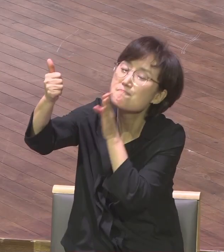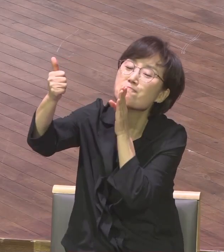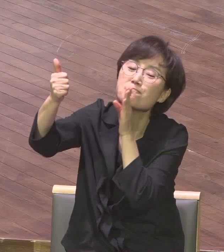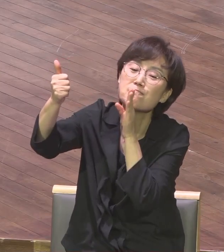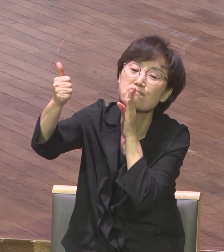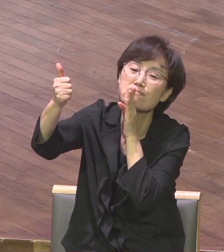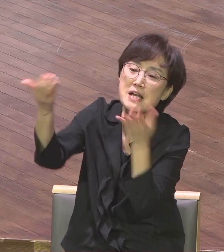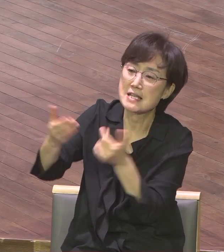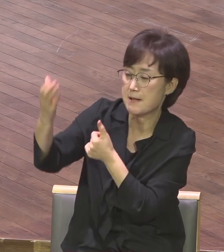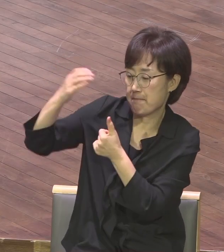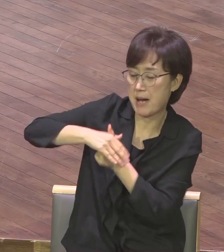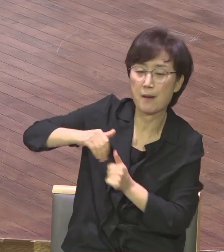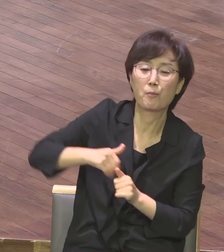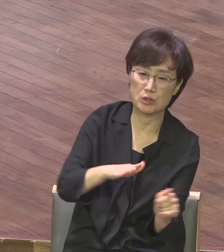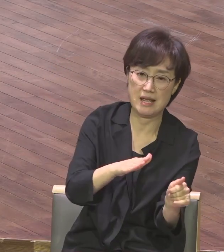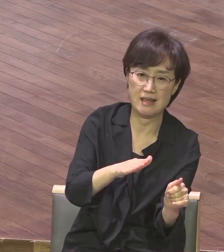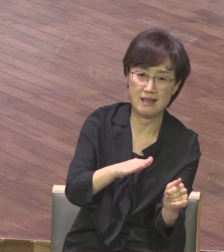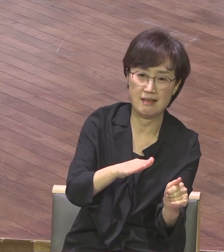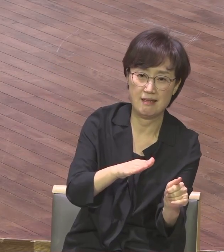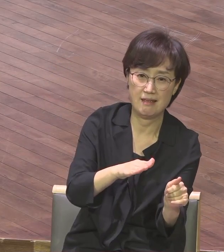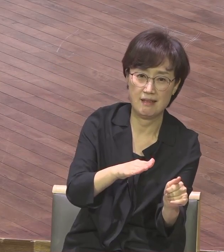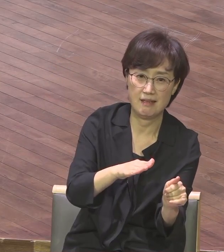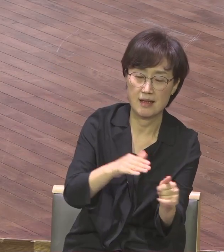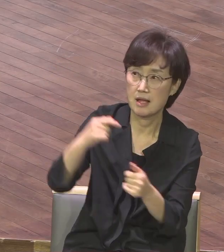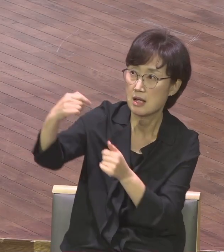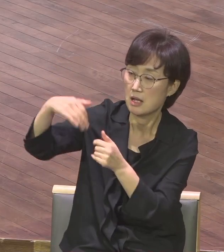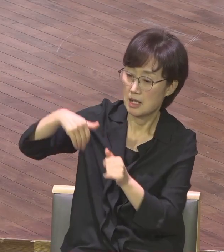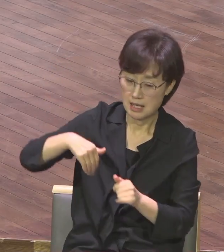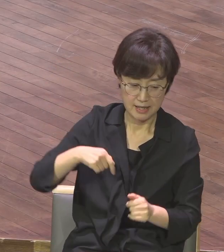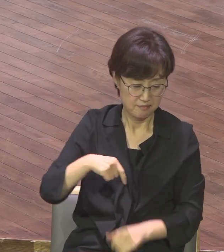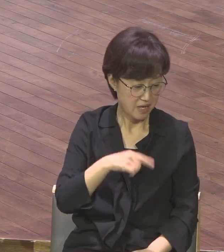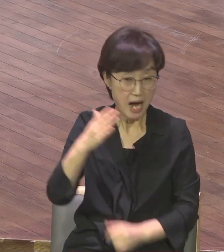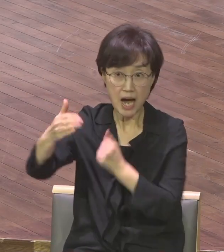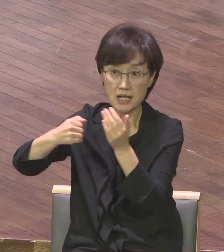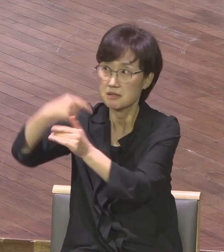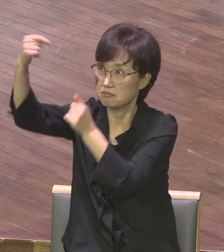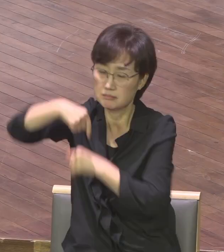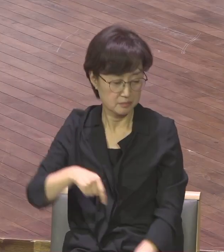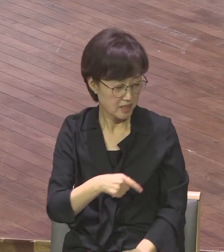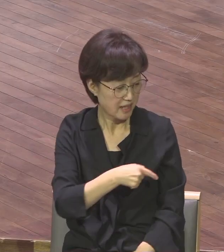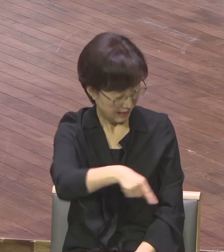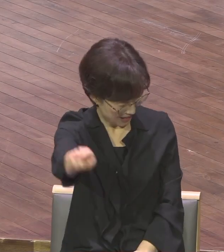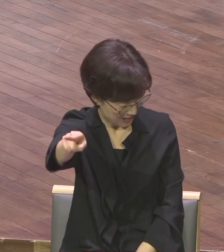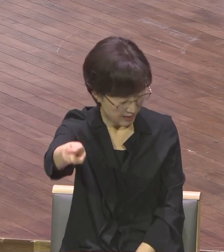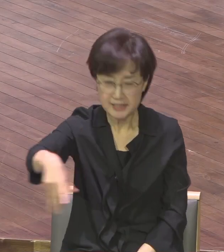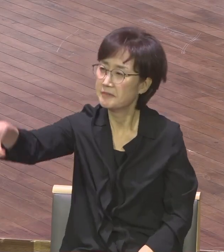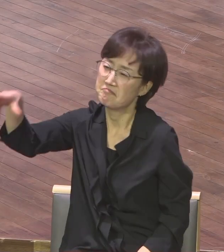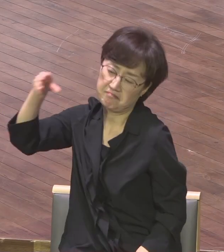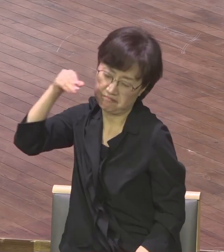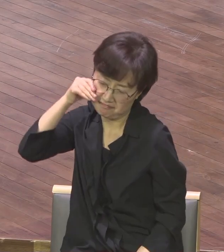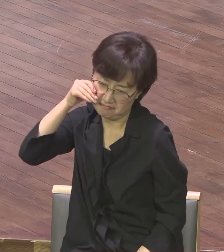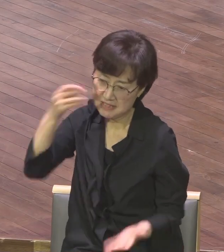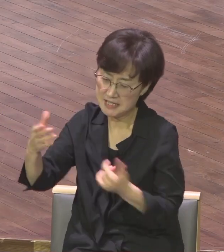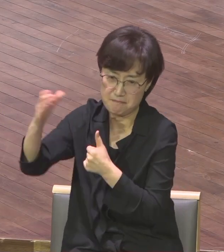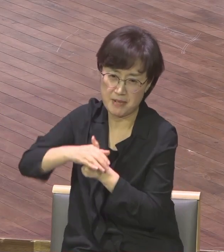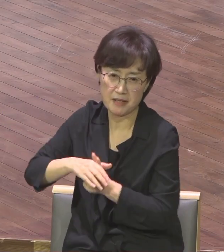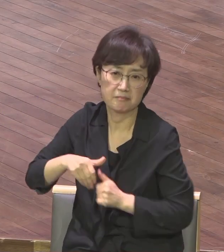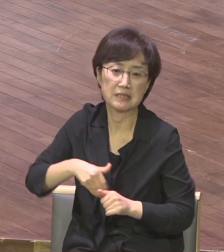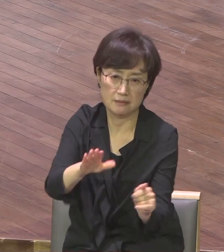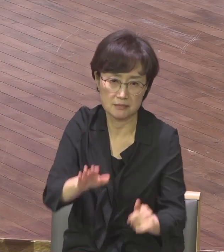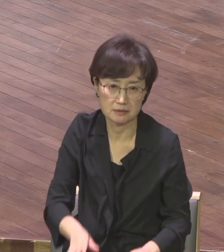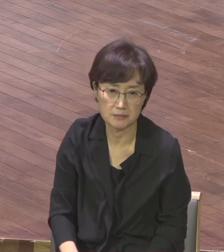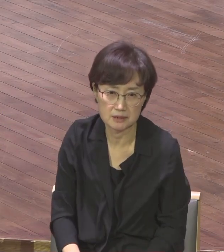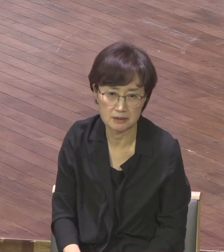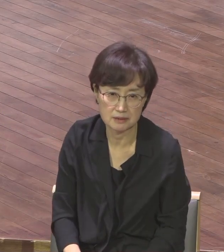나를 보내신 하나님의 이 명령, 이 뭐냐? 바로 다메섹 도상에서